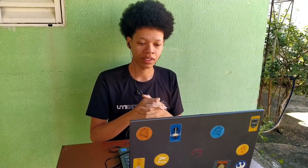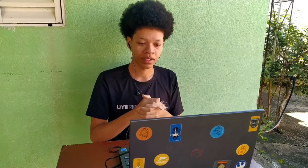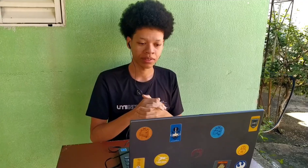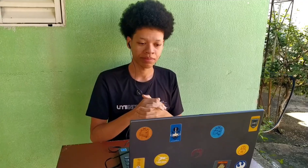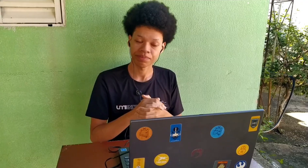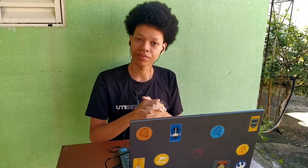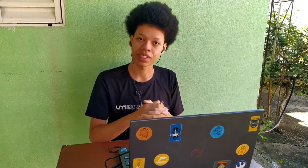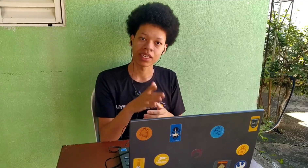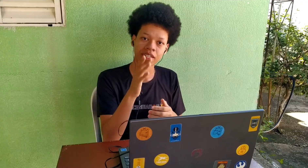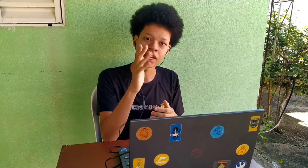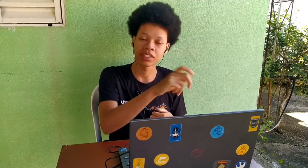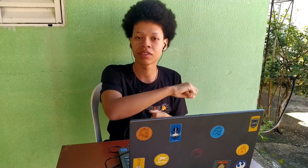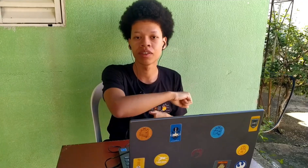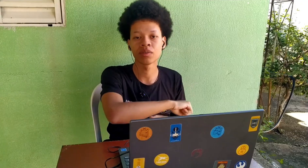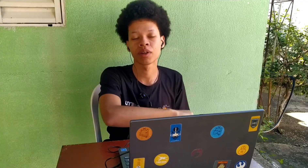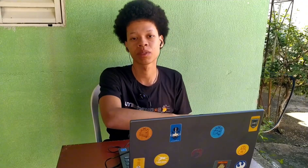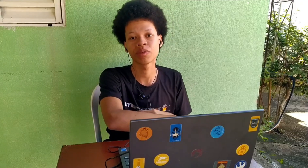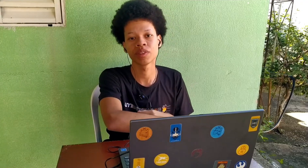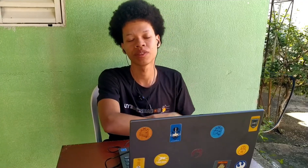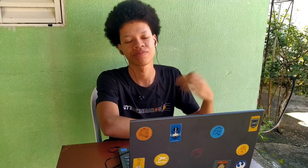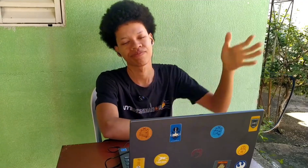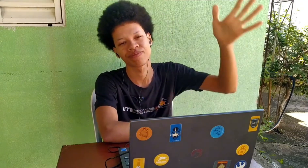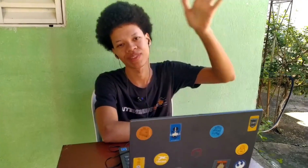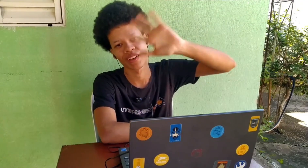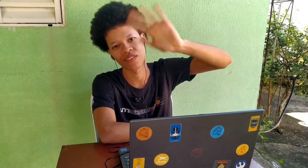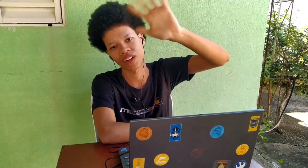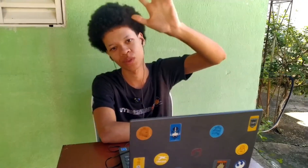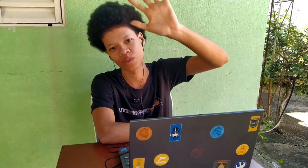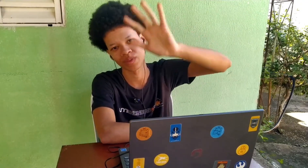a gente se vê no próximo vídeo. Falou!